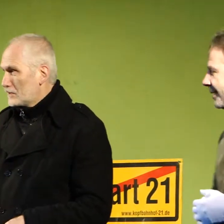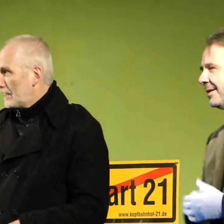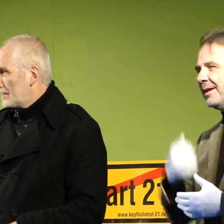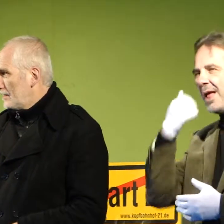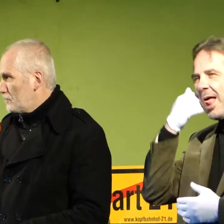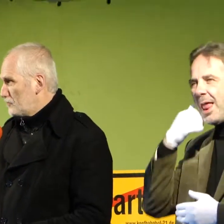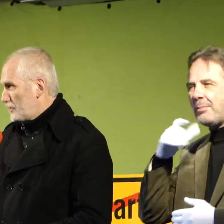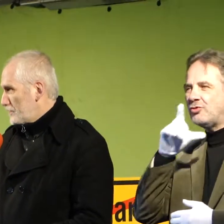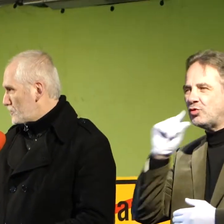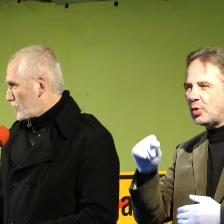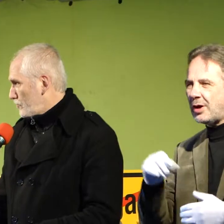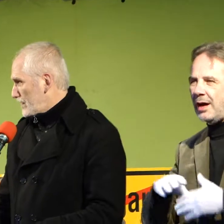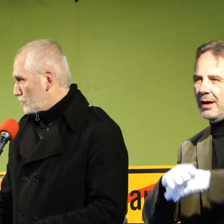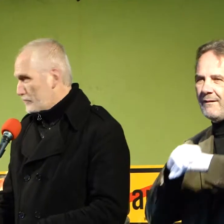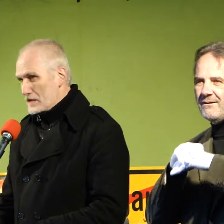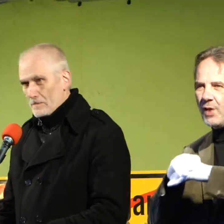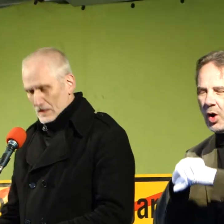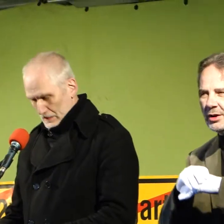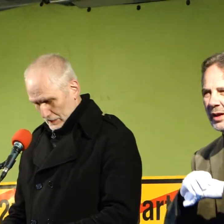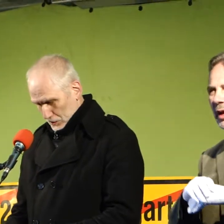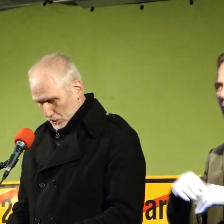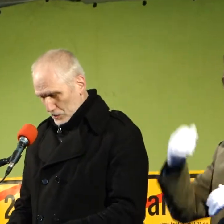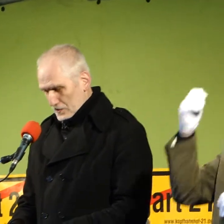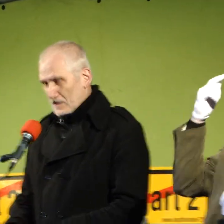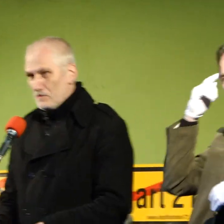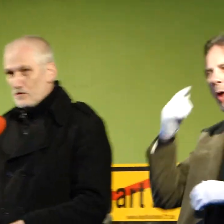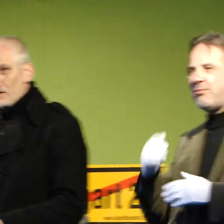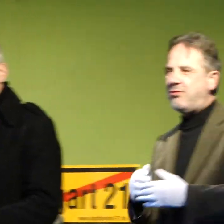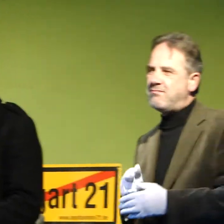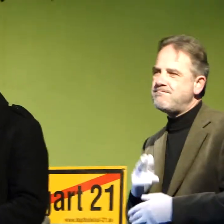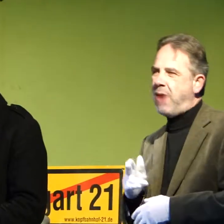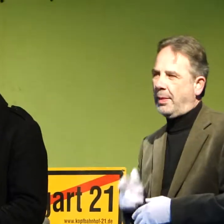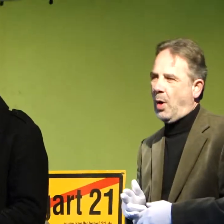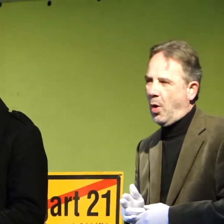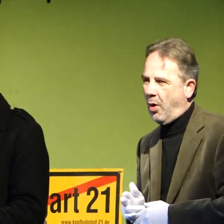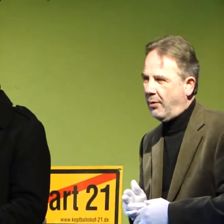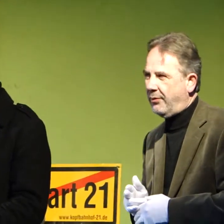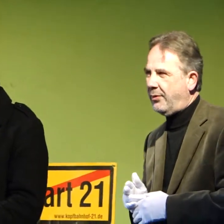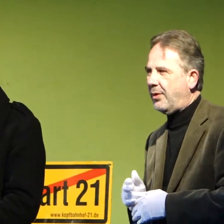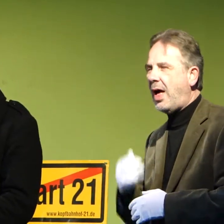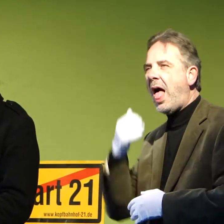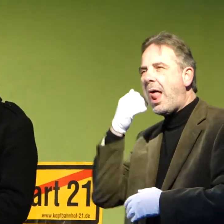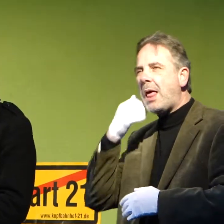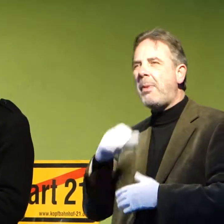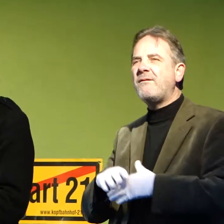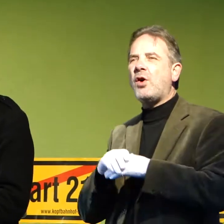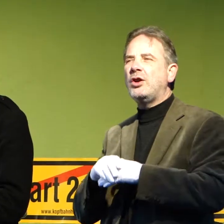Ja, liebe Stuttgarter, liebe Freunde des Kopfbahnhofs und liebe Freunde von Paul Gonatz.